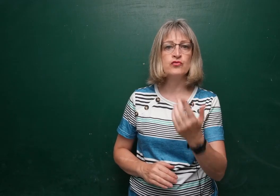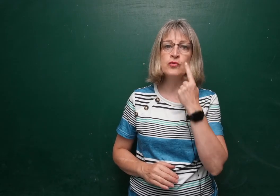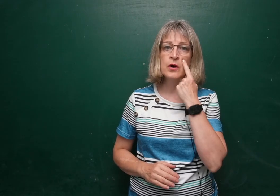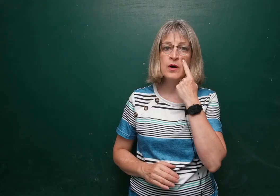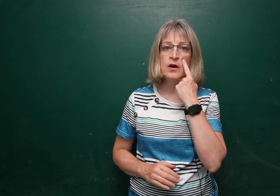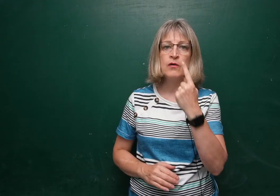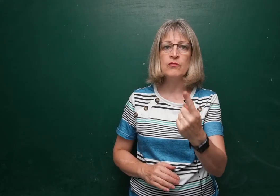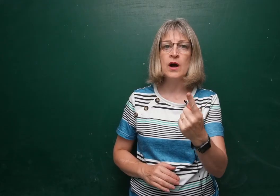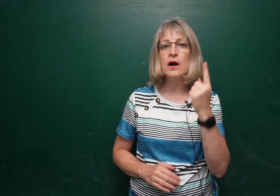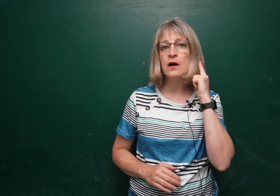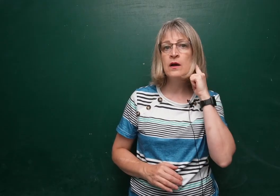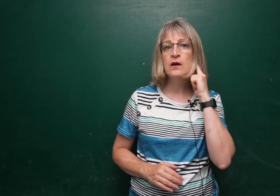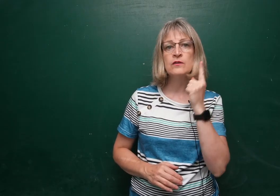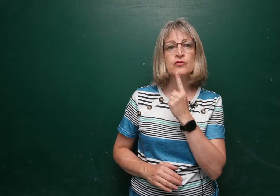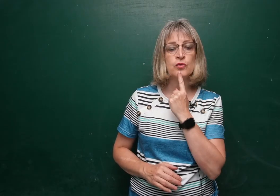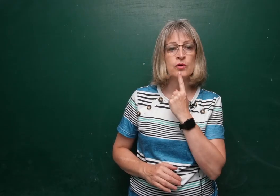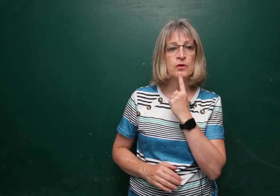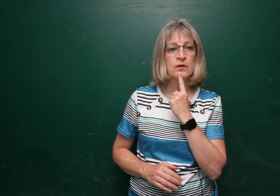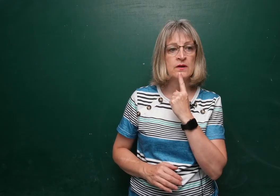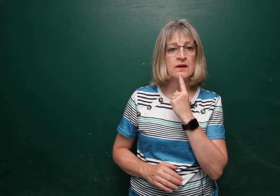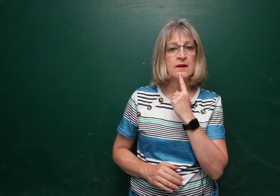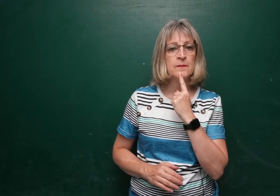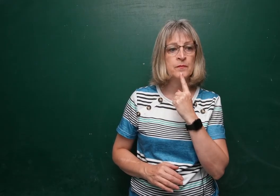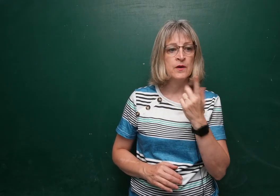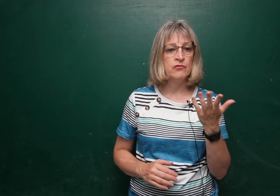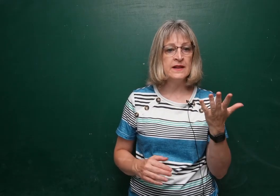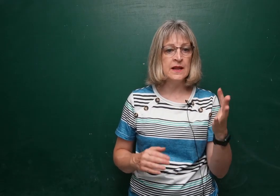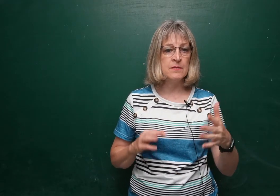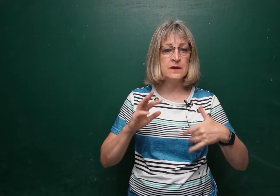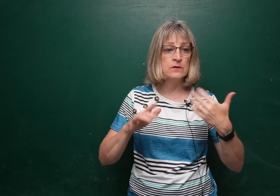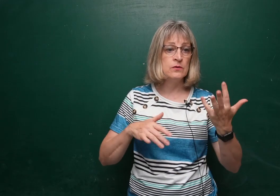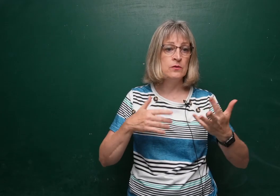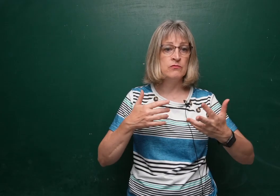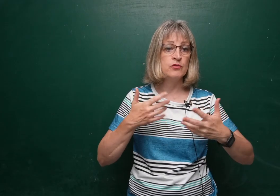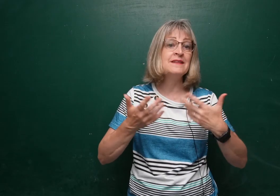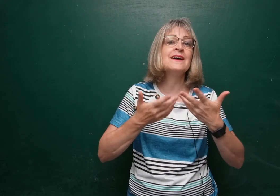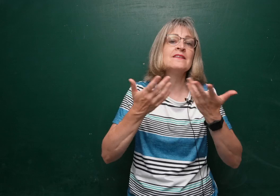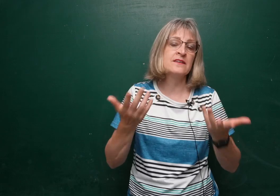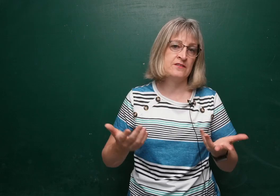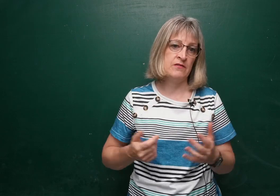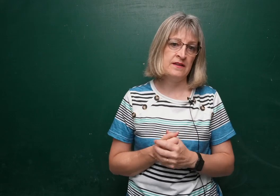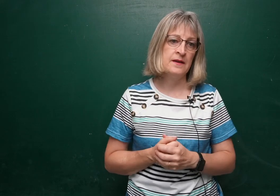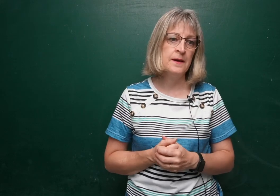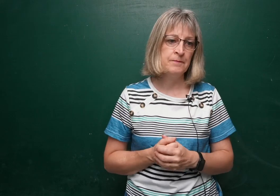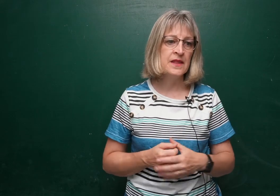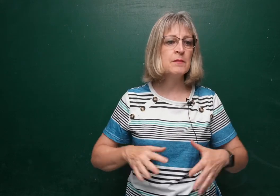bonjour, voir, sourd. Hein. Vous faites la main, votre main directrice, en fait. Hein, la main qui